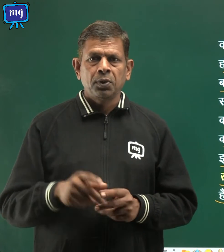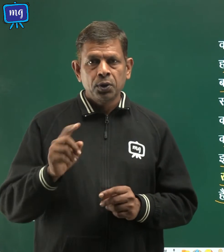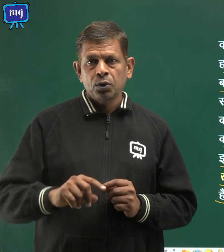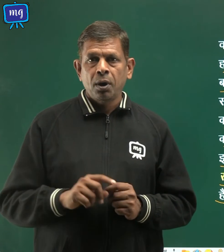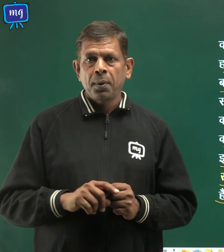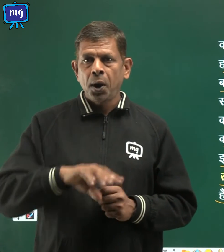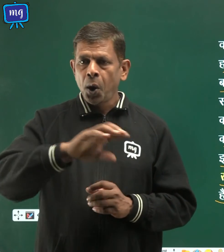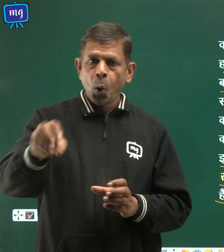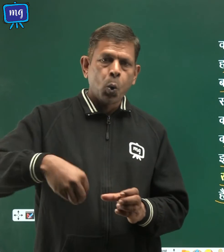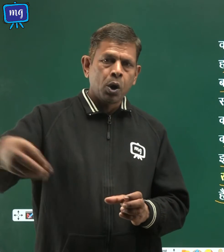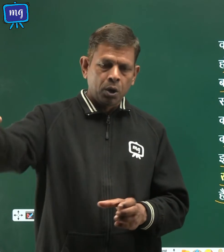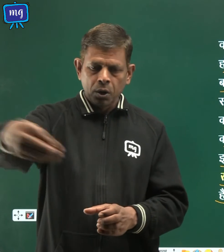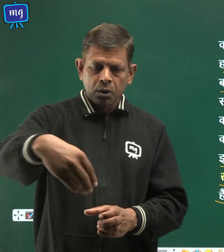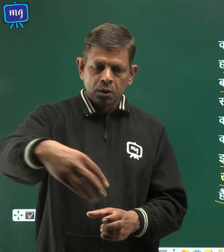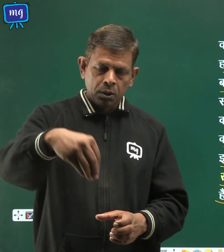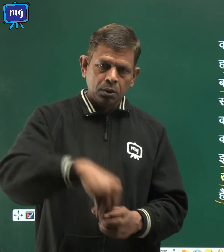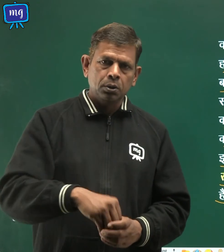इसको हमें इकट्ठा करना चाहिए।